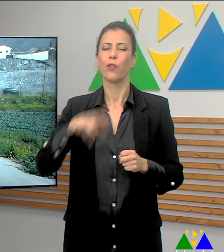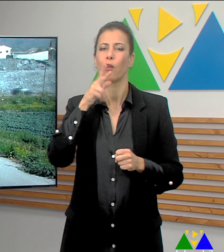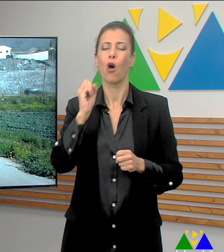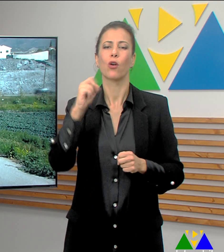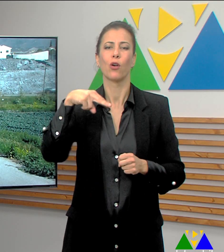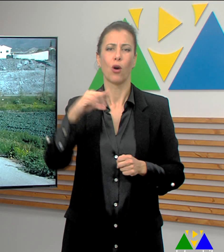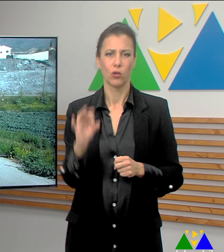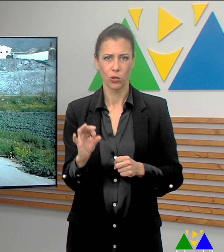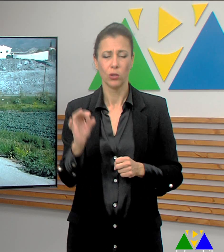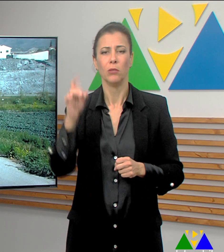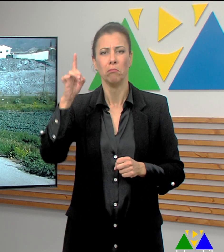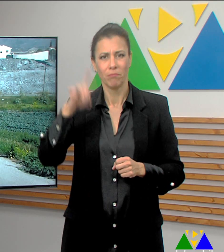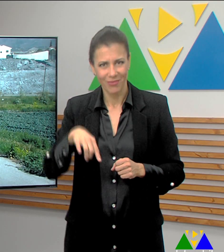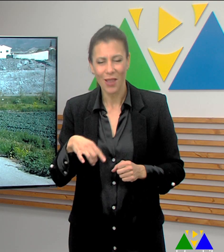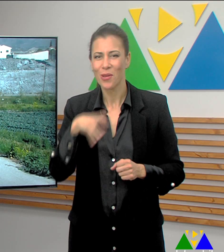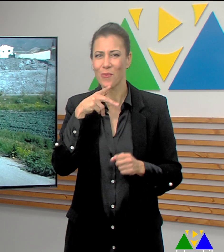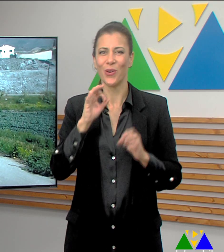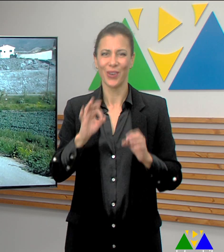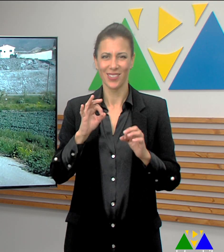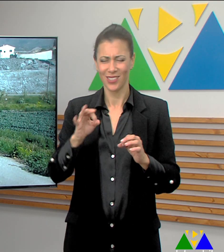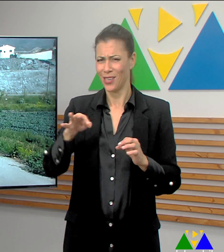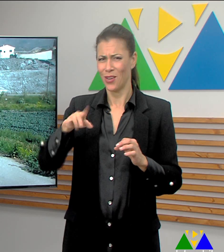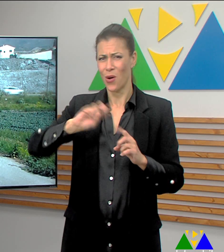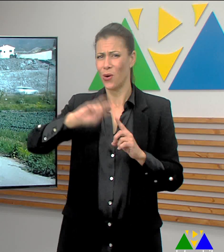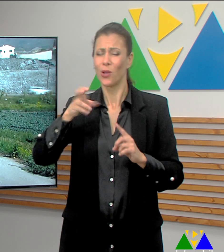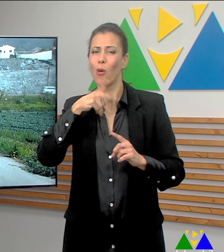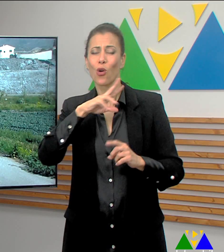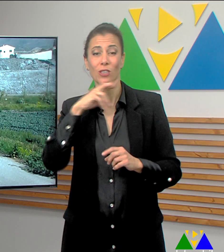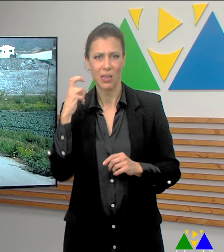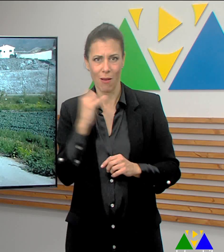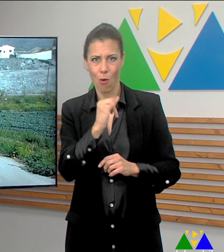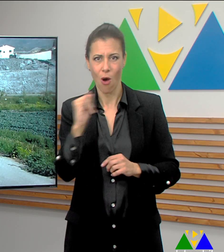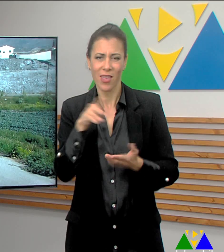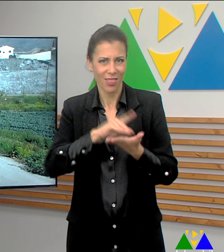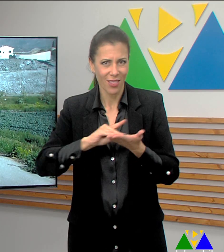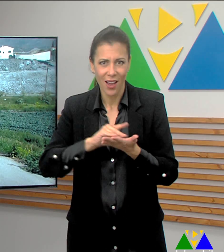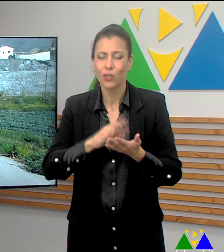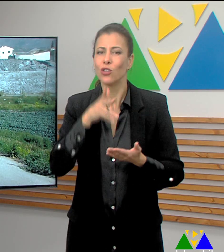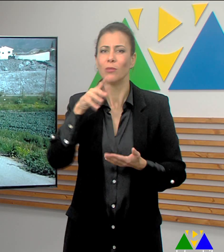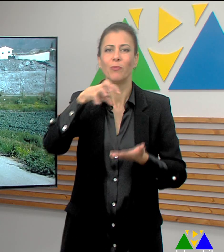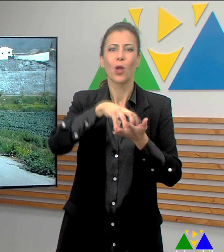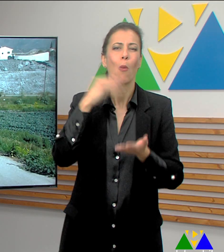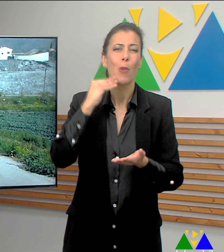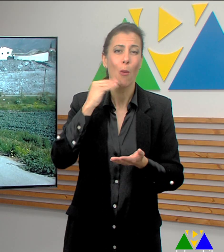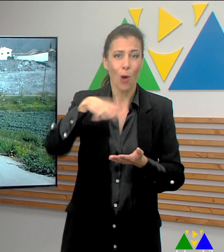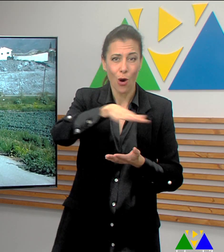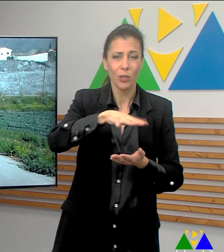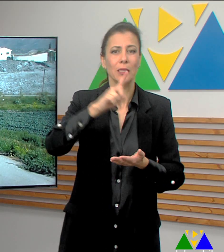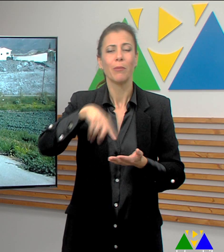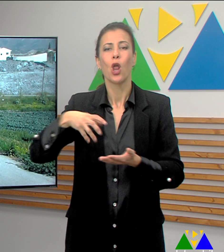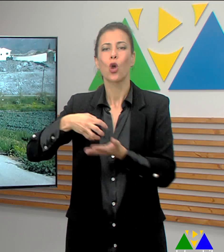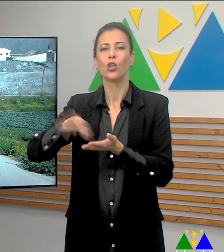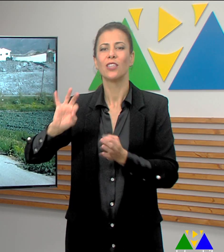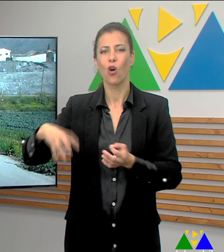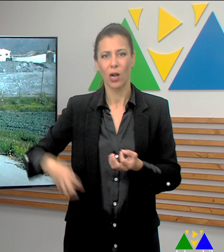más vuelve a salir el conde de Borno. Todavía conservamos donde está Brosmo, el cortijo del conde. El